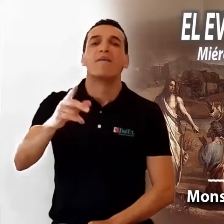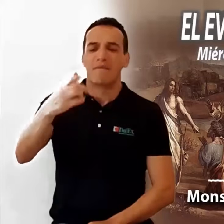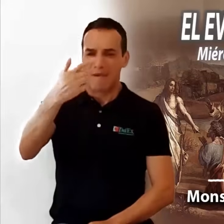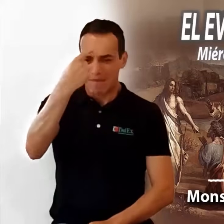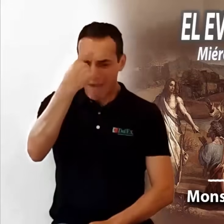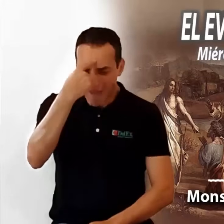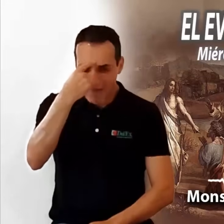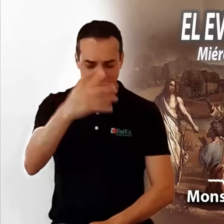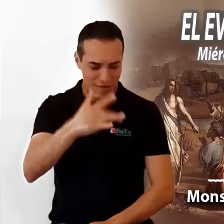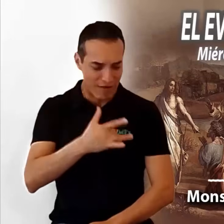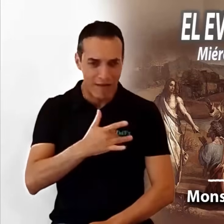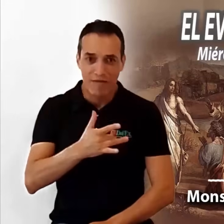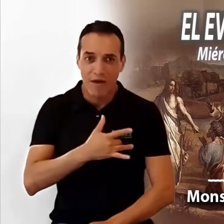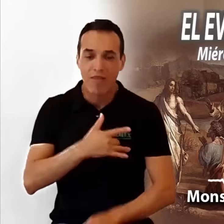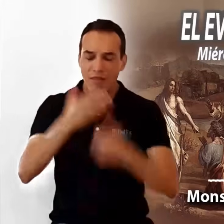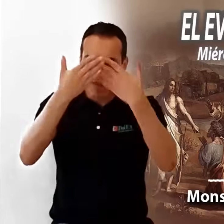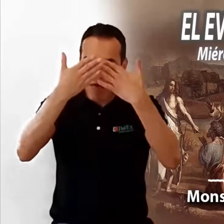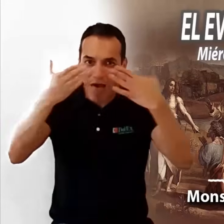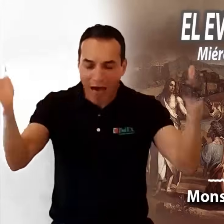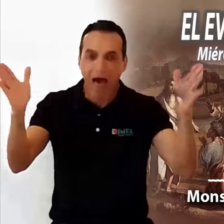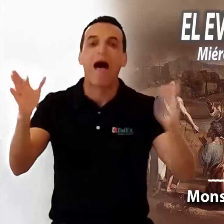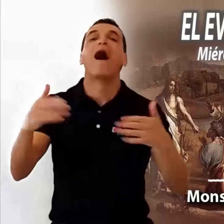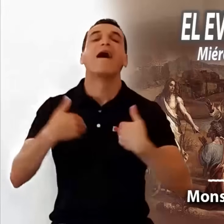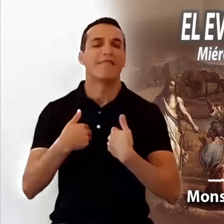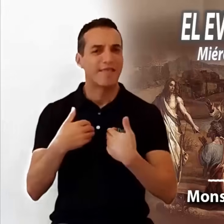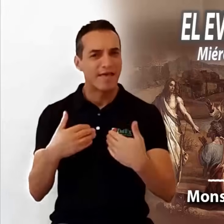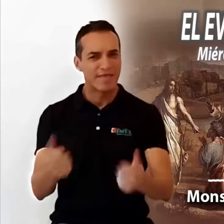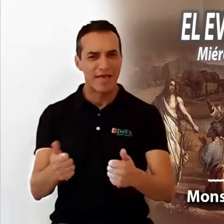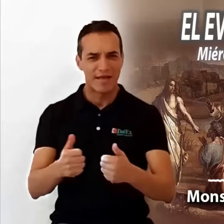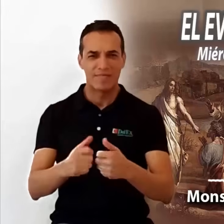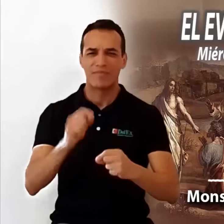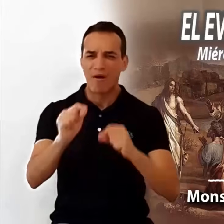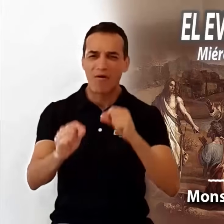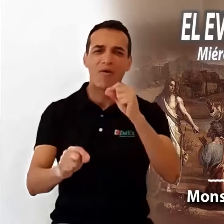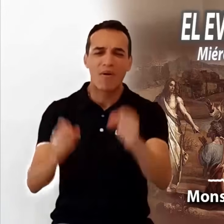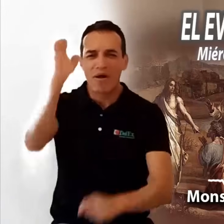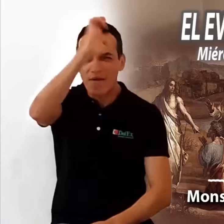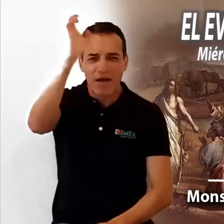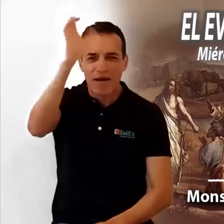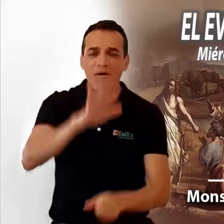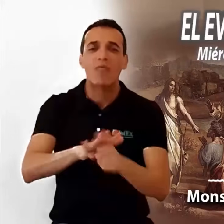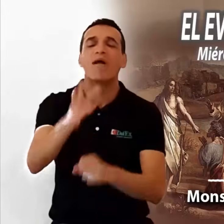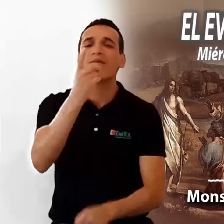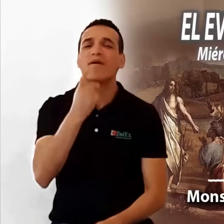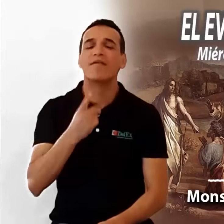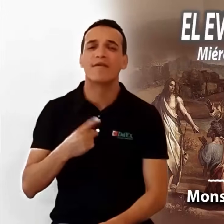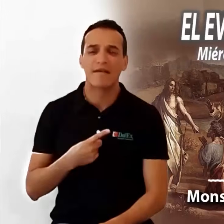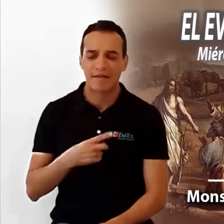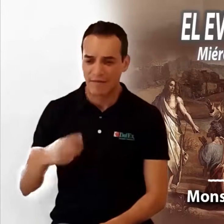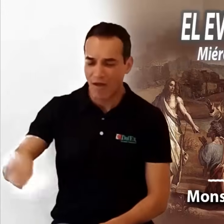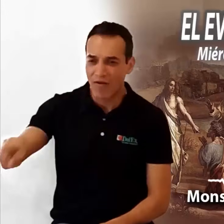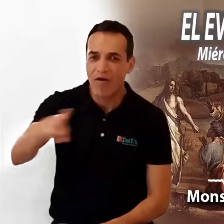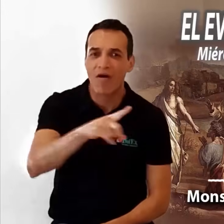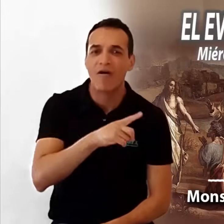poder entender y vivir el Evangelio en nuestros días. Cada día debemos estar en búsqueda para